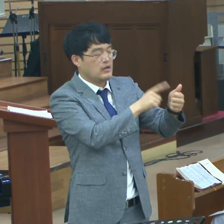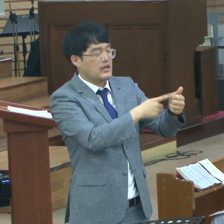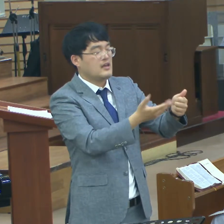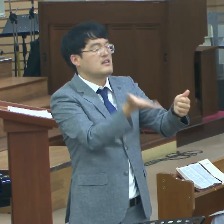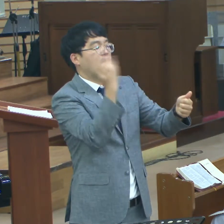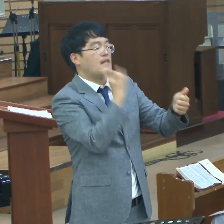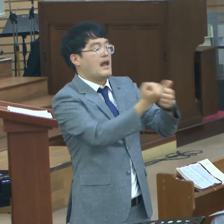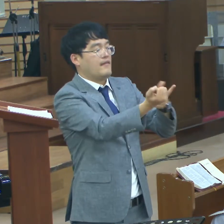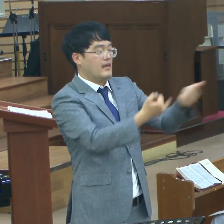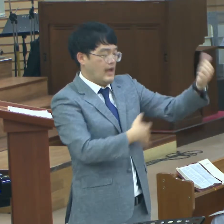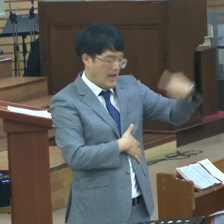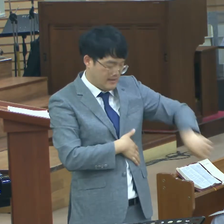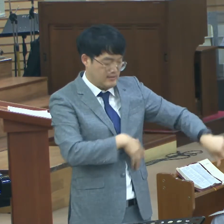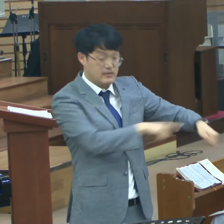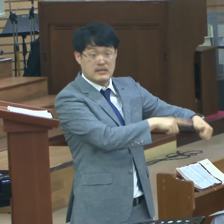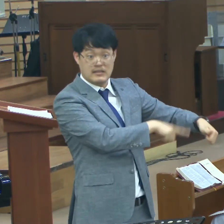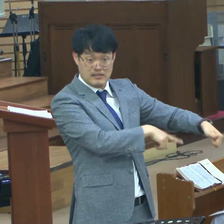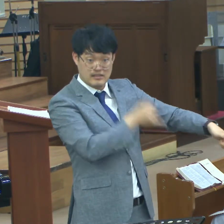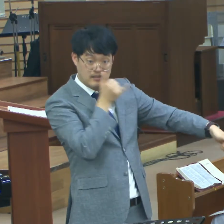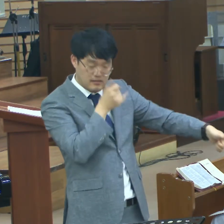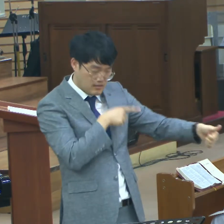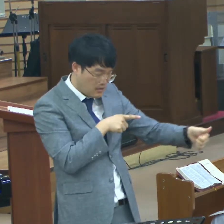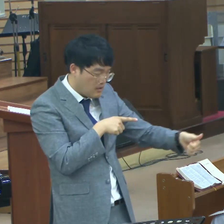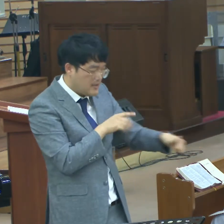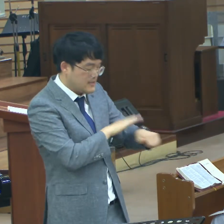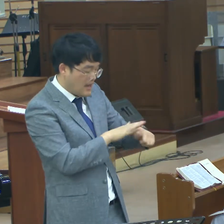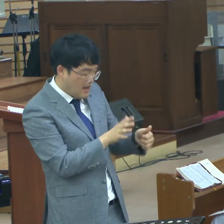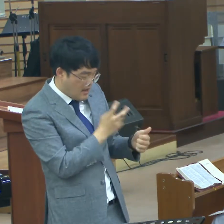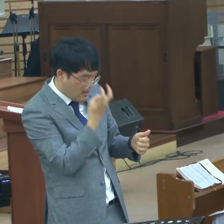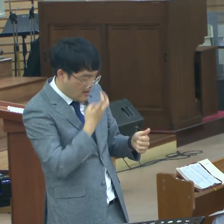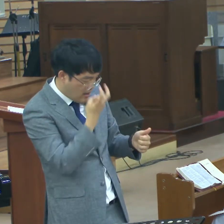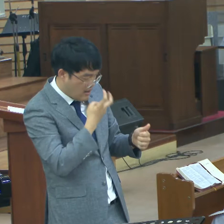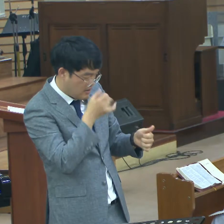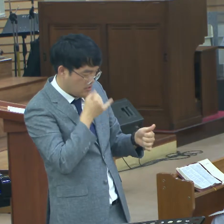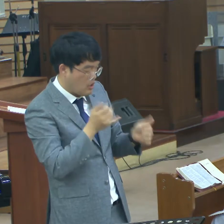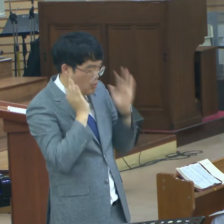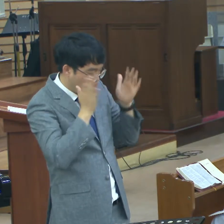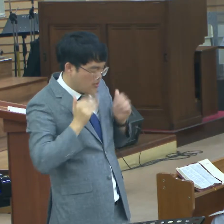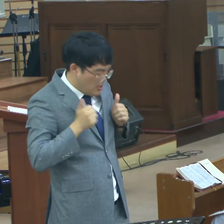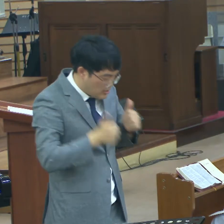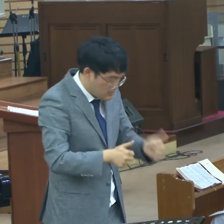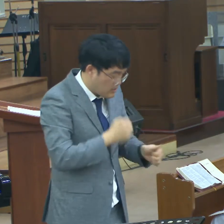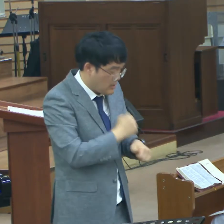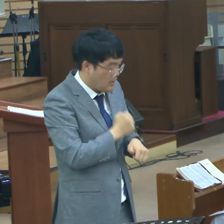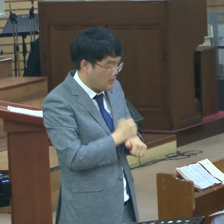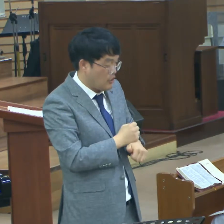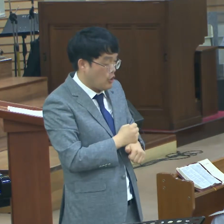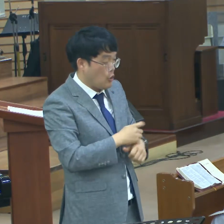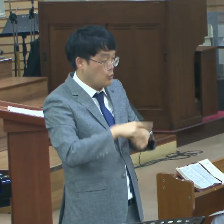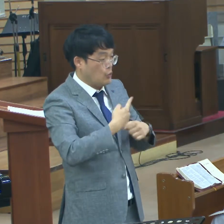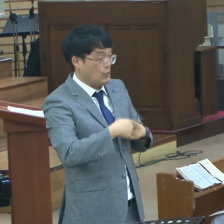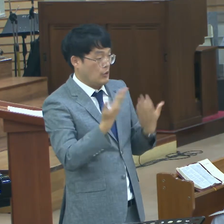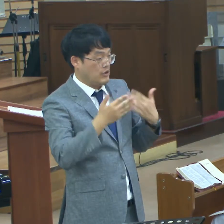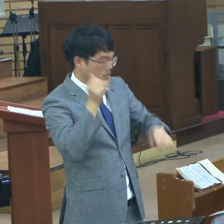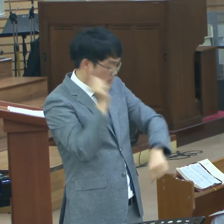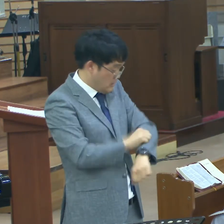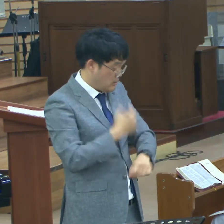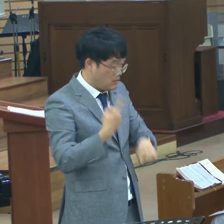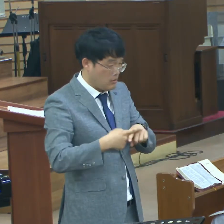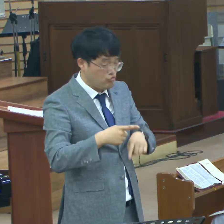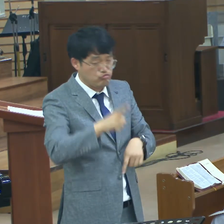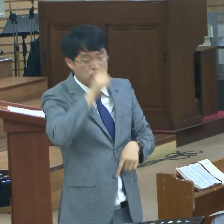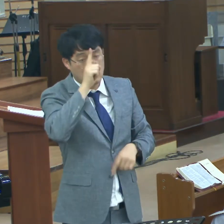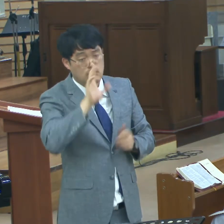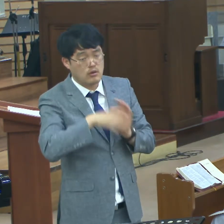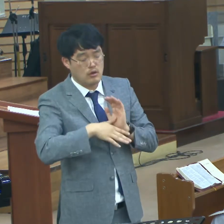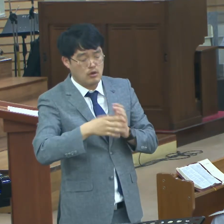점수가 10점을 받아. 너무 충격을 받아서 열심히 가르치려고 하는데 안 되는 거예요. 근데 학원